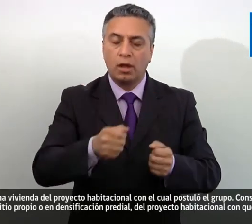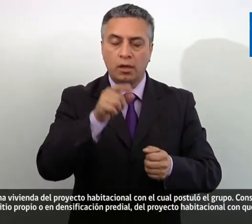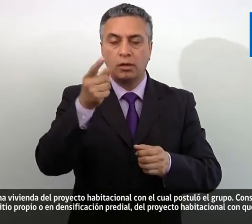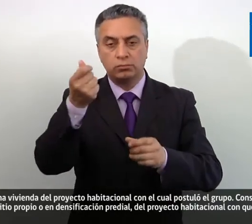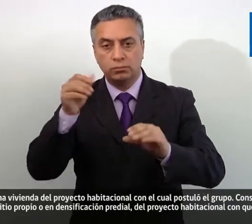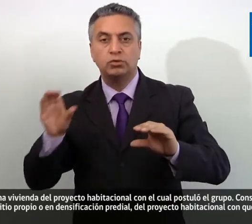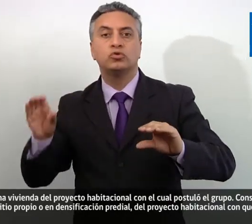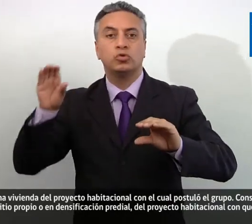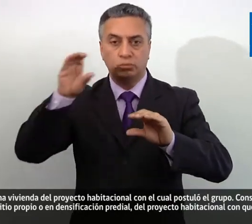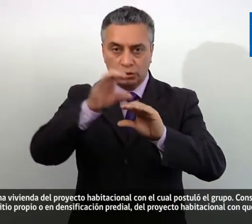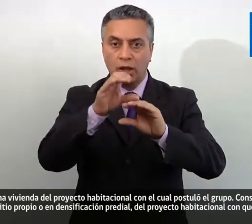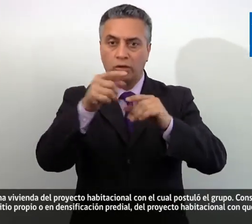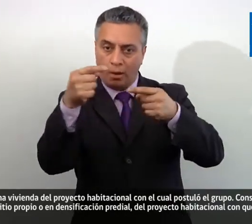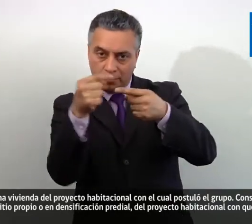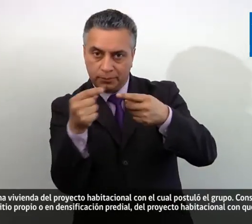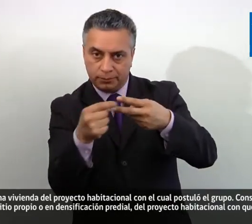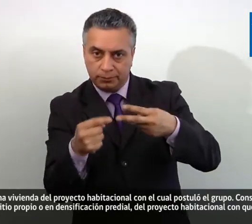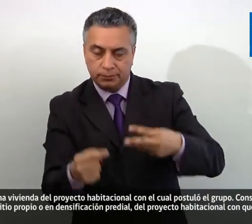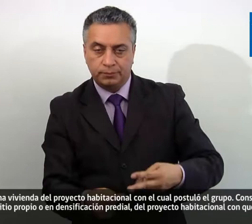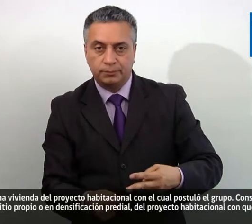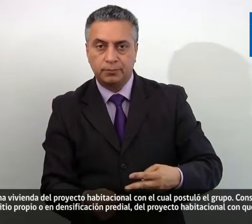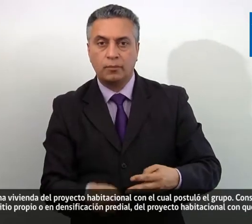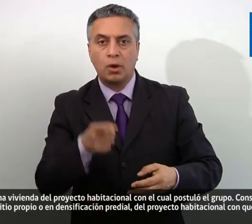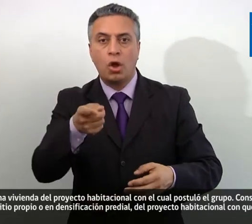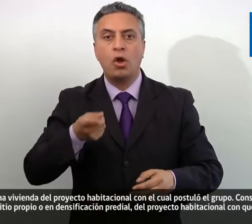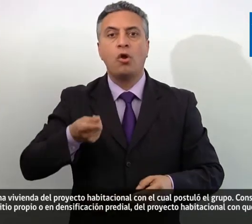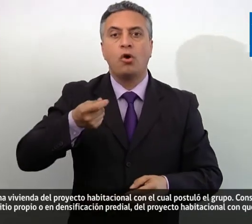densificación predial del proyecto habitacional con que postularon.